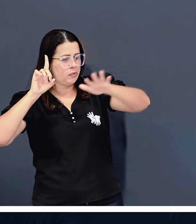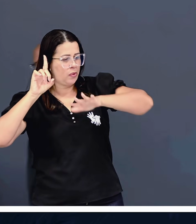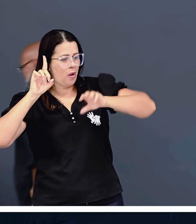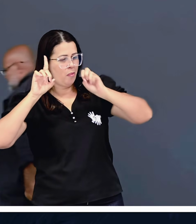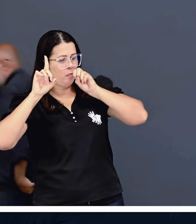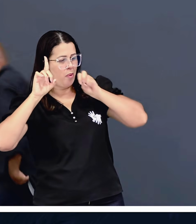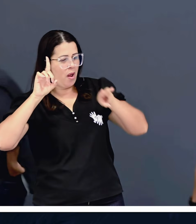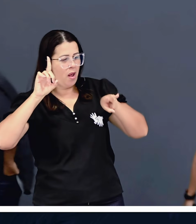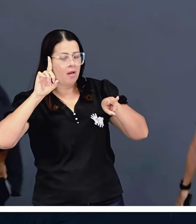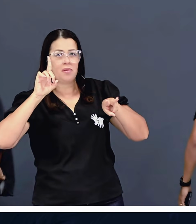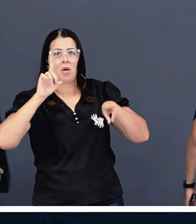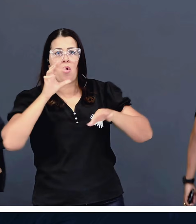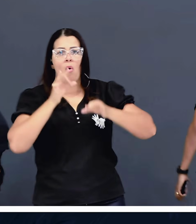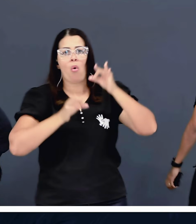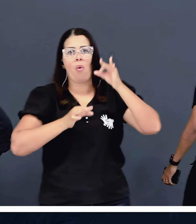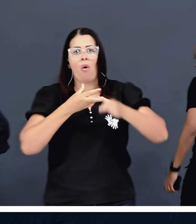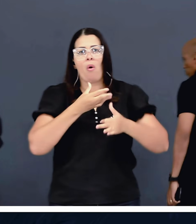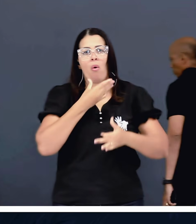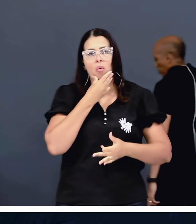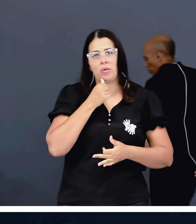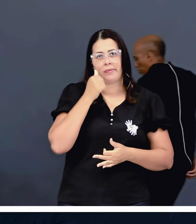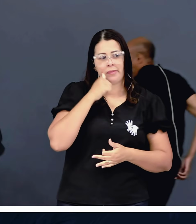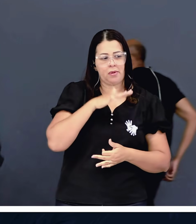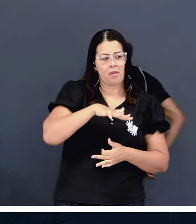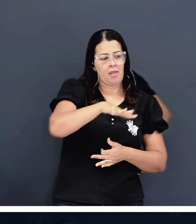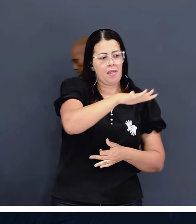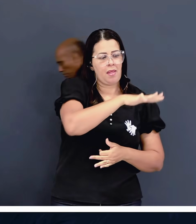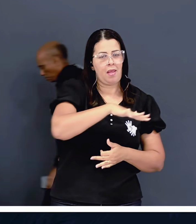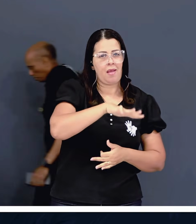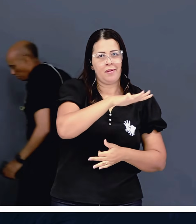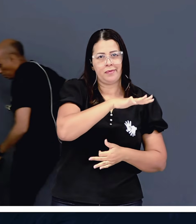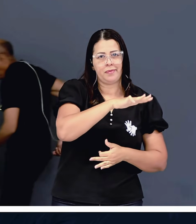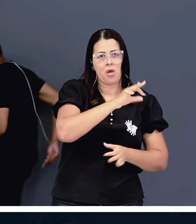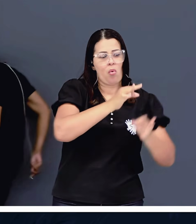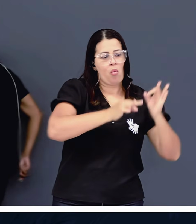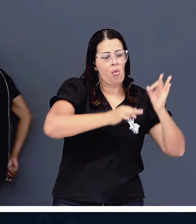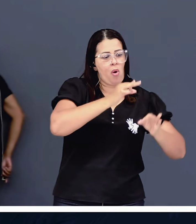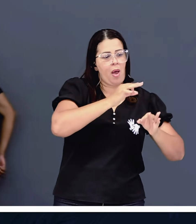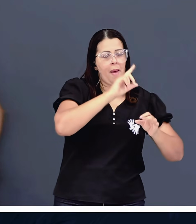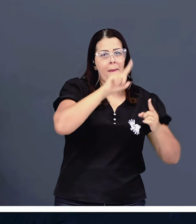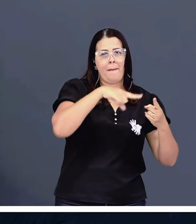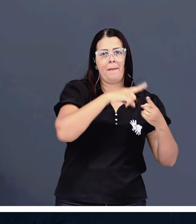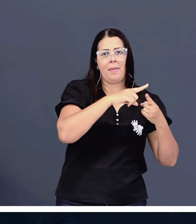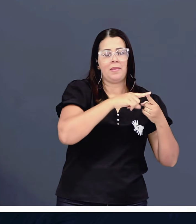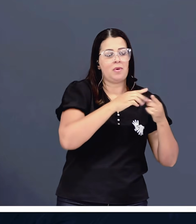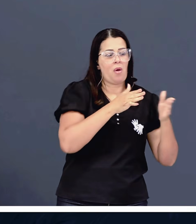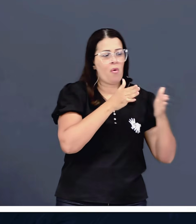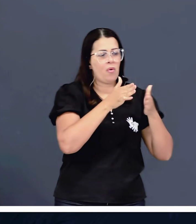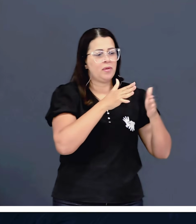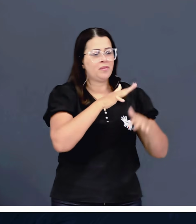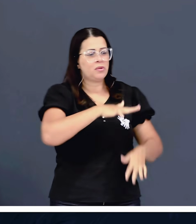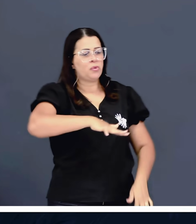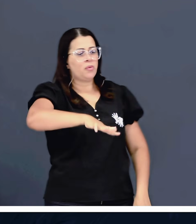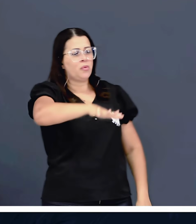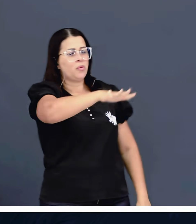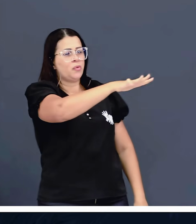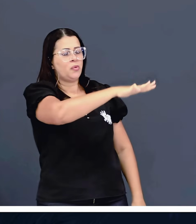No julgamento dos homens, tudo isso vai se acomodar. No julgamento de Deus, a primeira fase é a